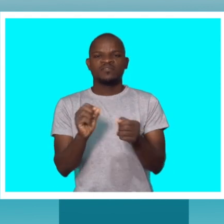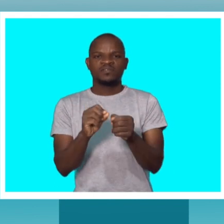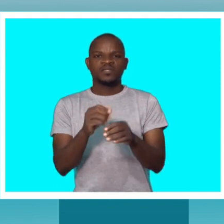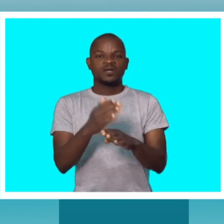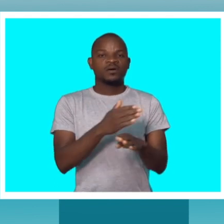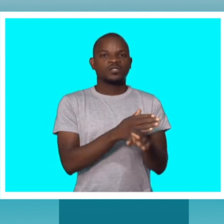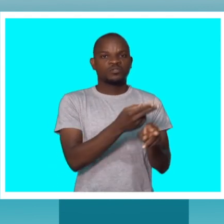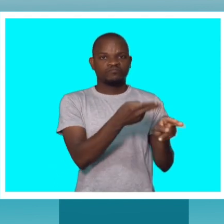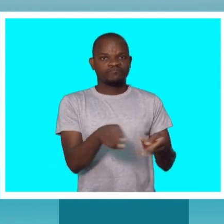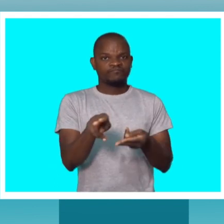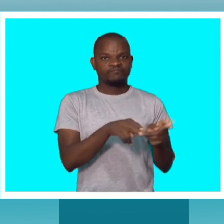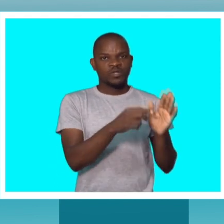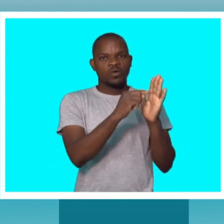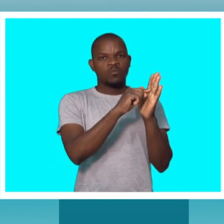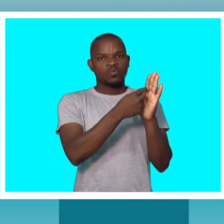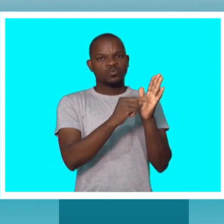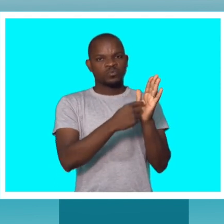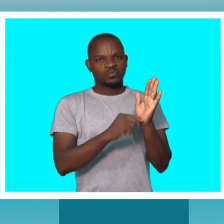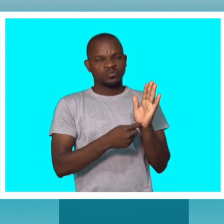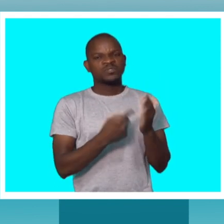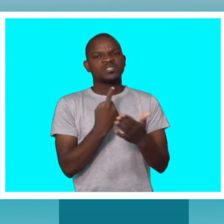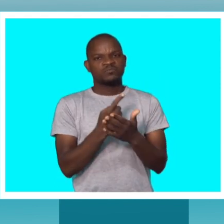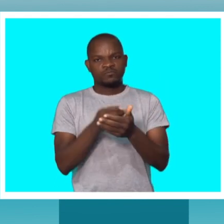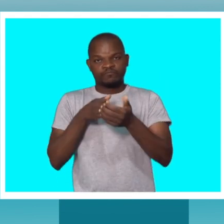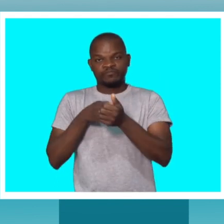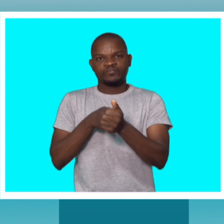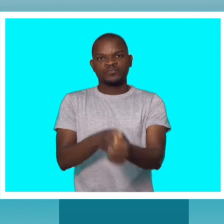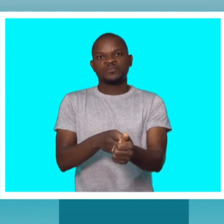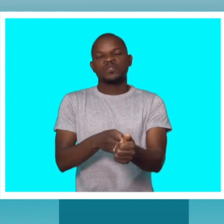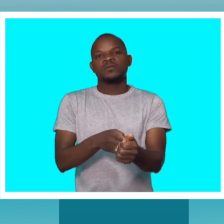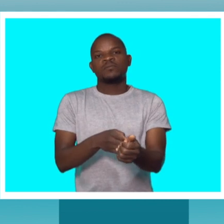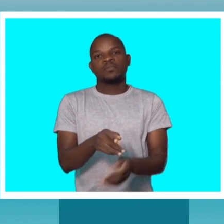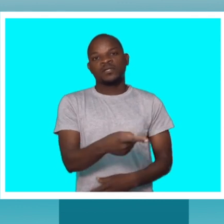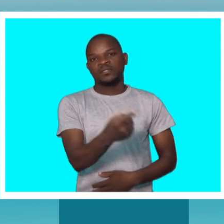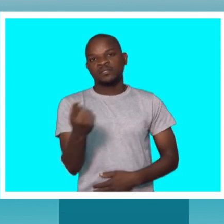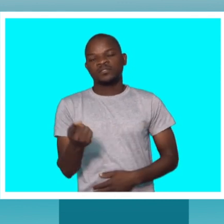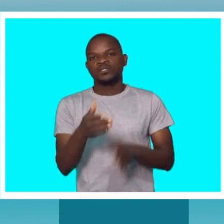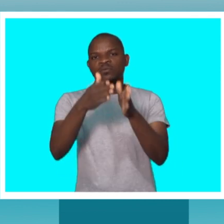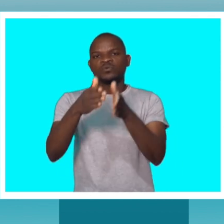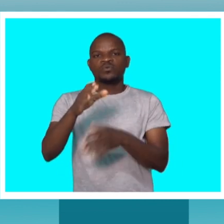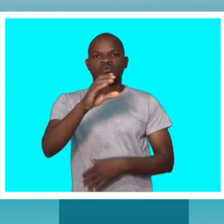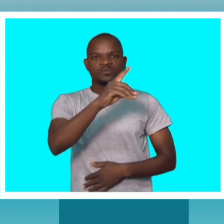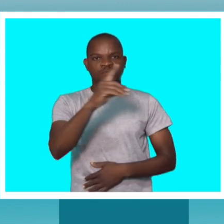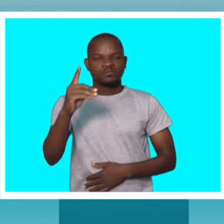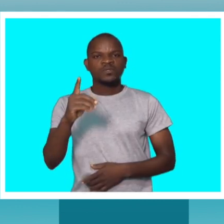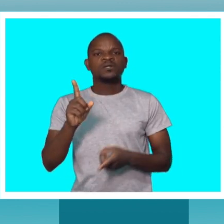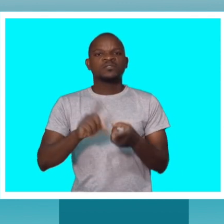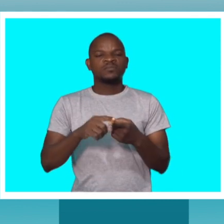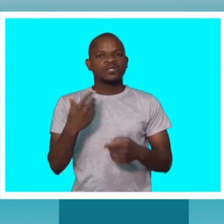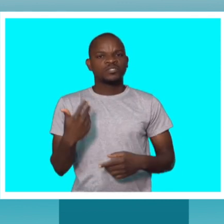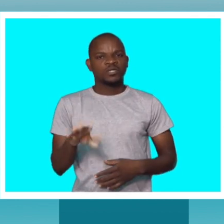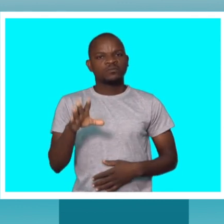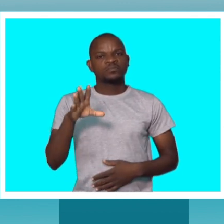que o que está preconizado nela seja implementado a favor das pessoas com deficiência. O